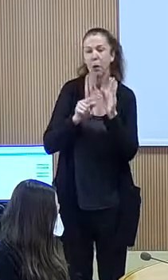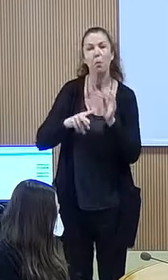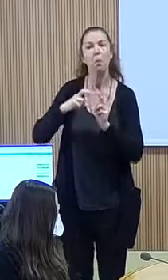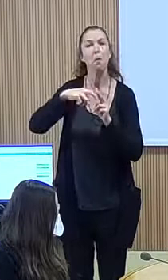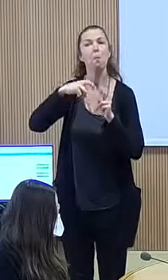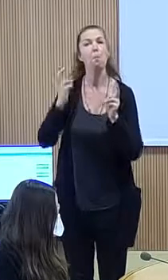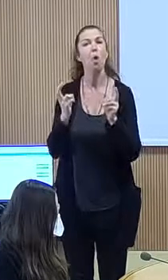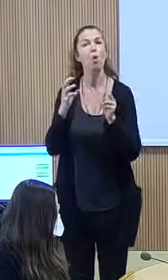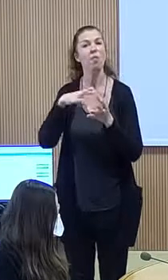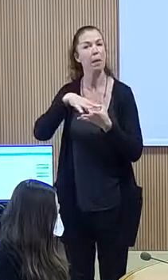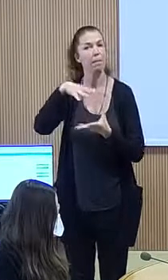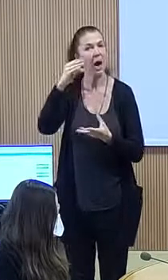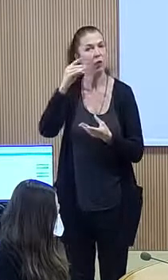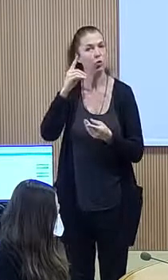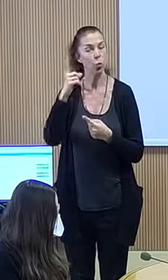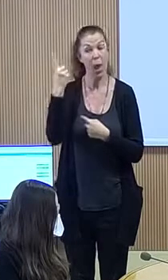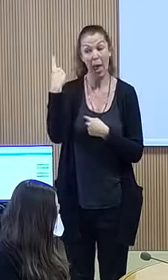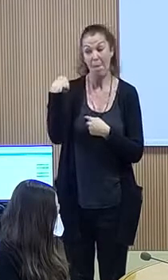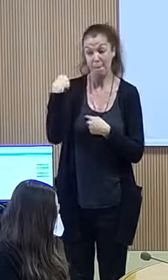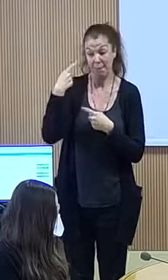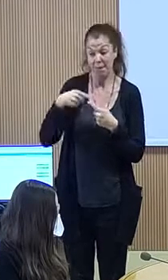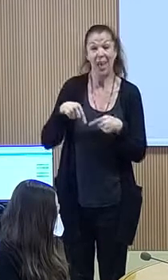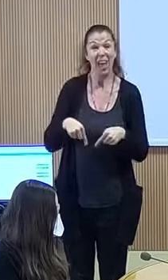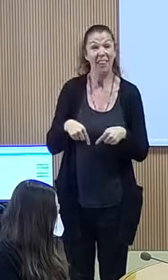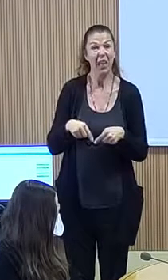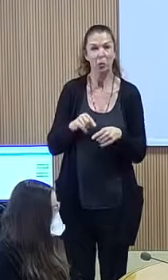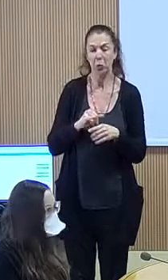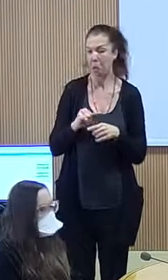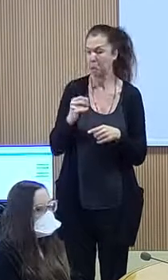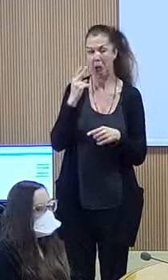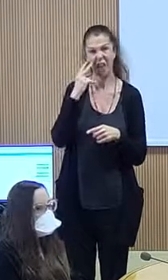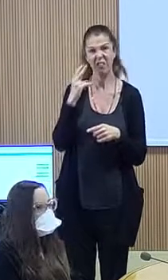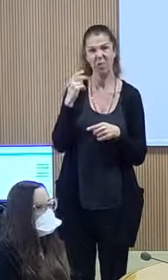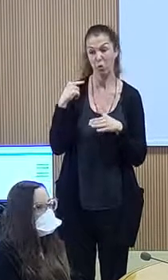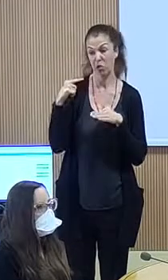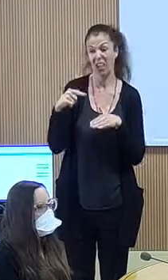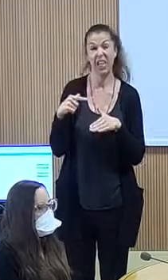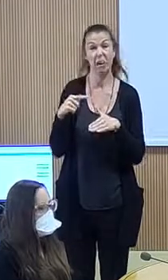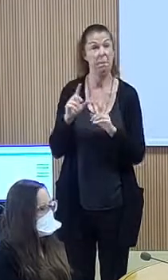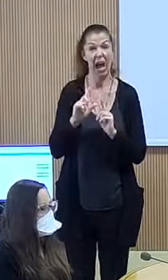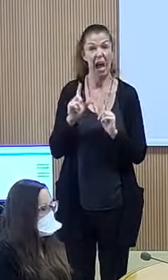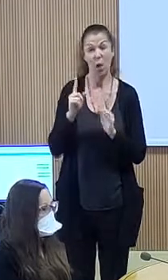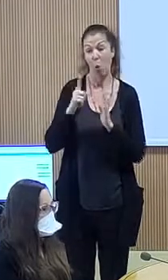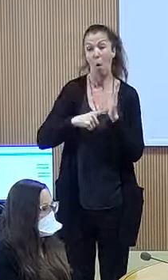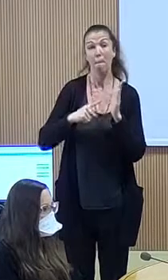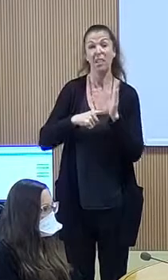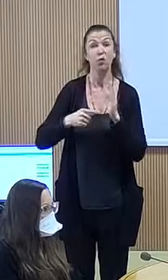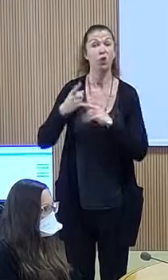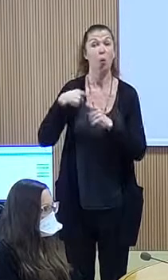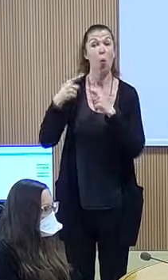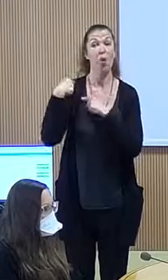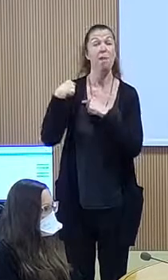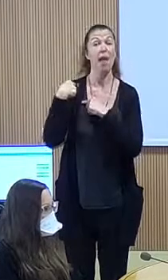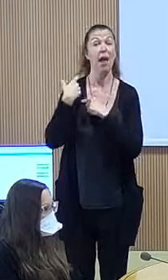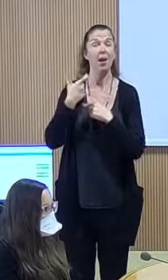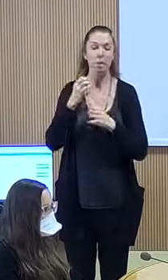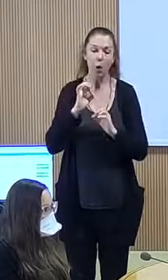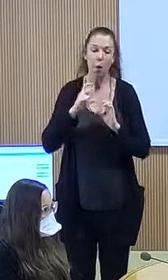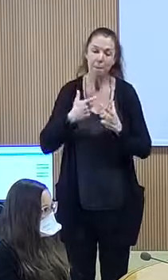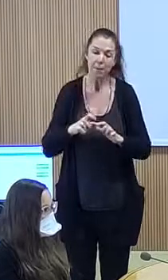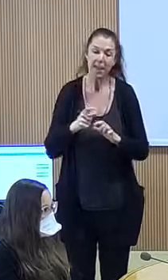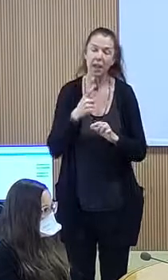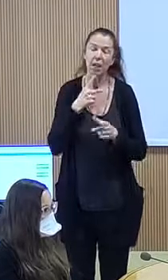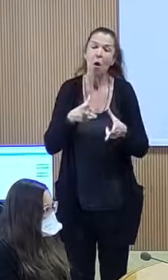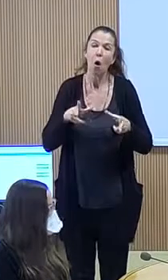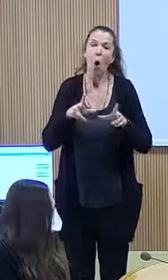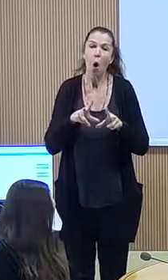precedenti negli ultimi nelle ultime settimane ma neanche negli ultimi mesi negli ultimi anni proprio perché ribadisco quello che ho detto prima